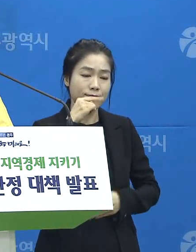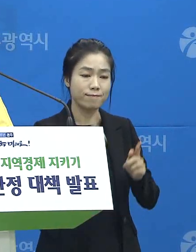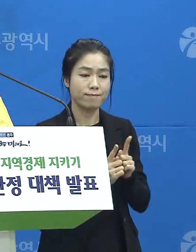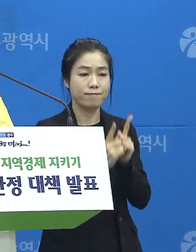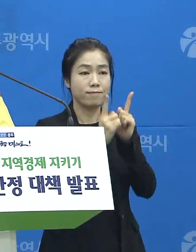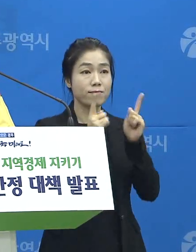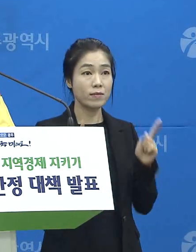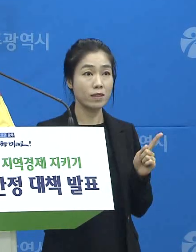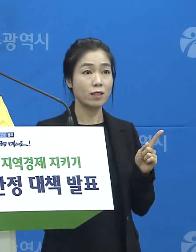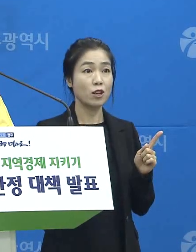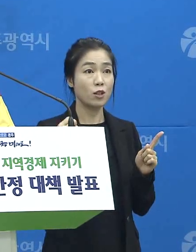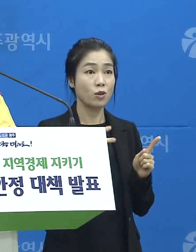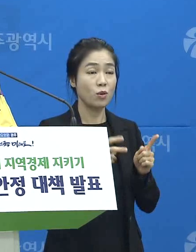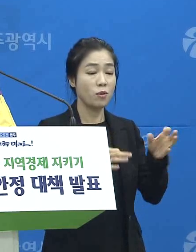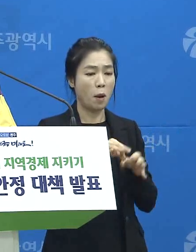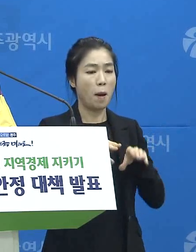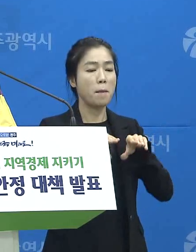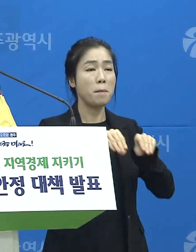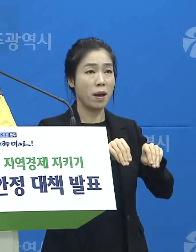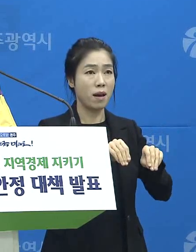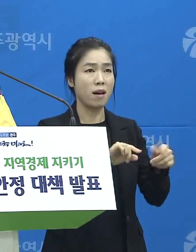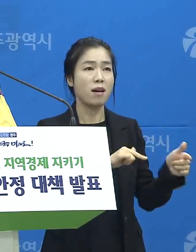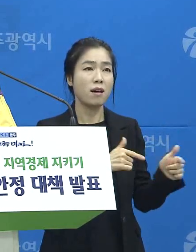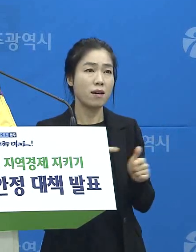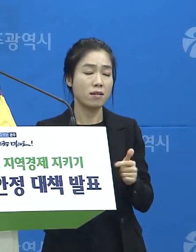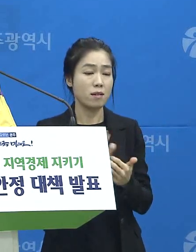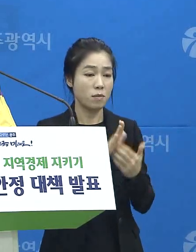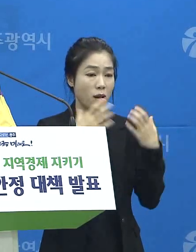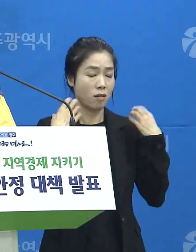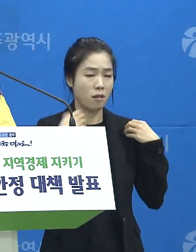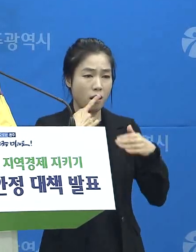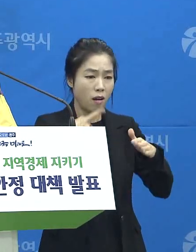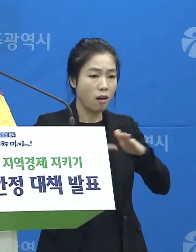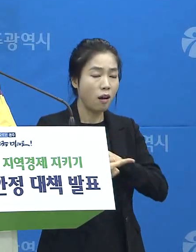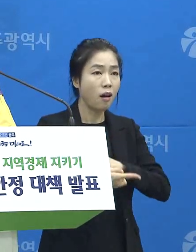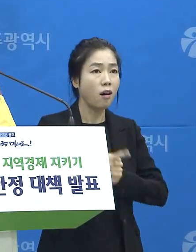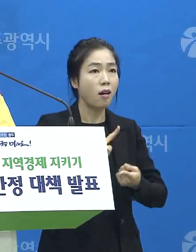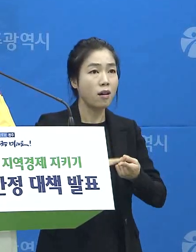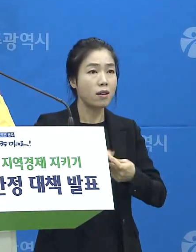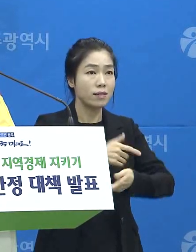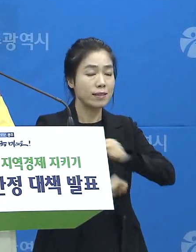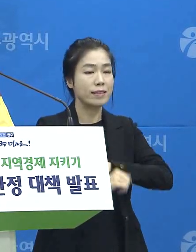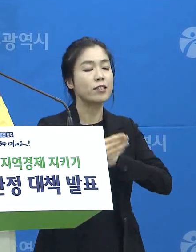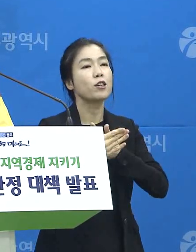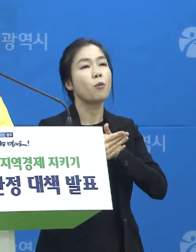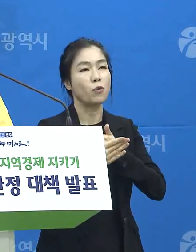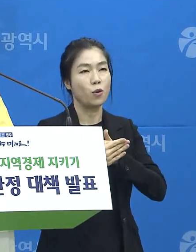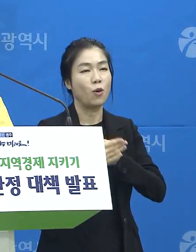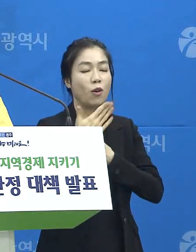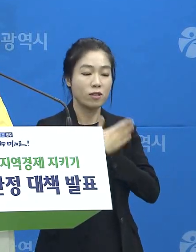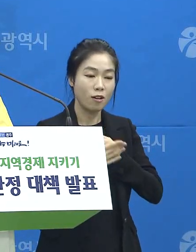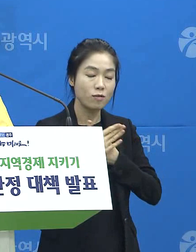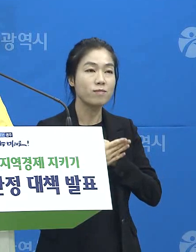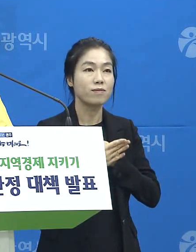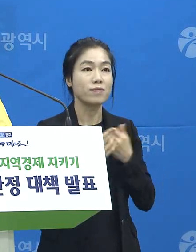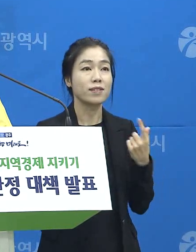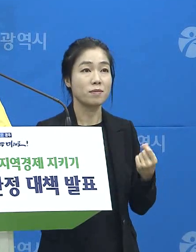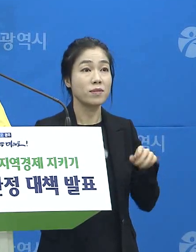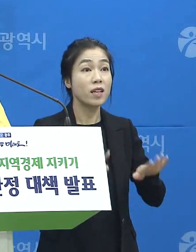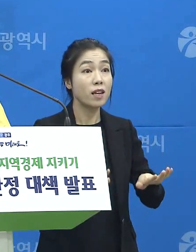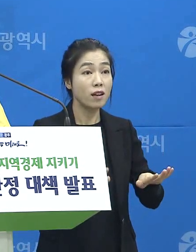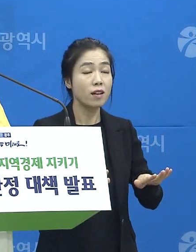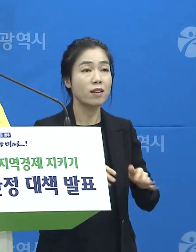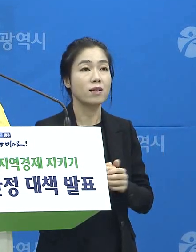거리 두기와 영업 제한 등 방역 당국의 조치에 적극 협조해 주신 덕분입니다. 이